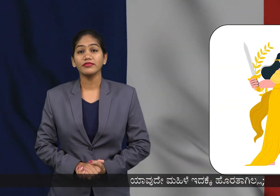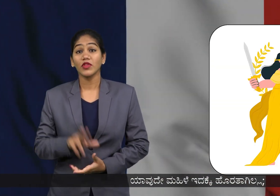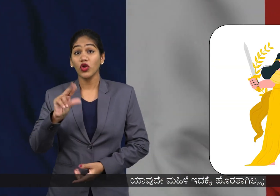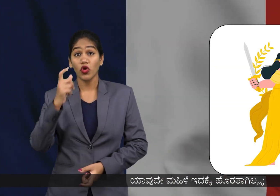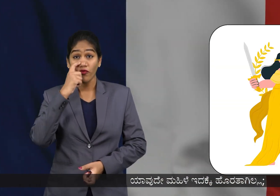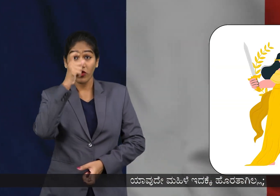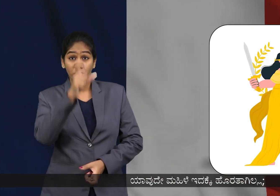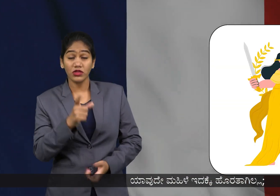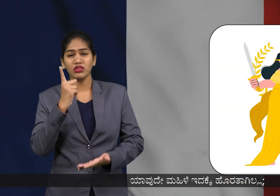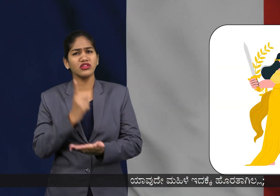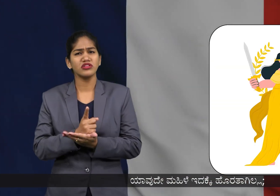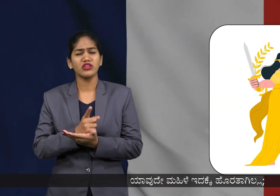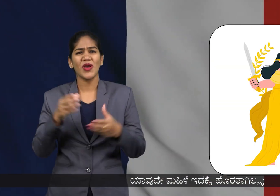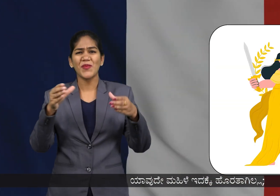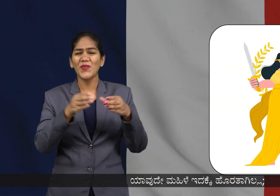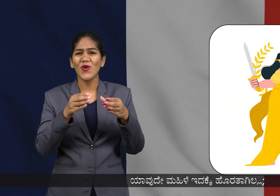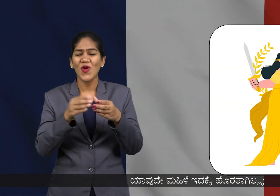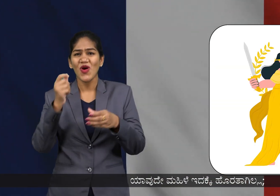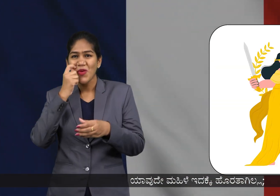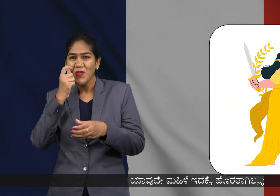ಯಾವುದೇ ಮಹಿಳೆ ಇದಕ್ಕೆ ಹೊರತಾಗಿಲ್ಲ.